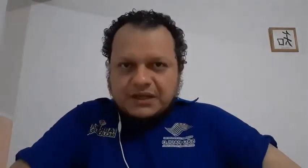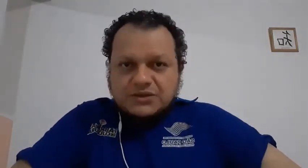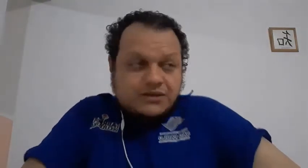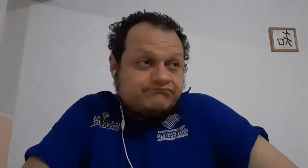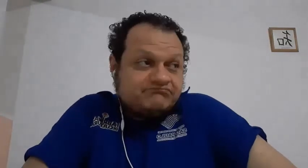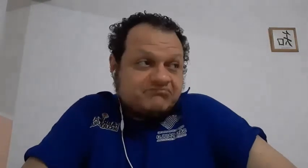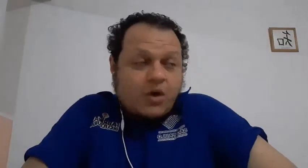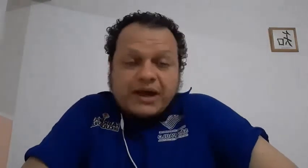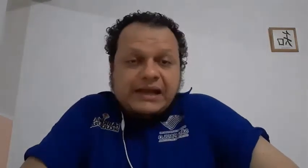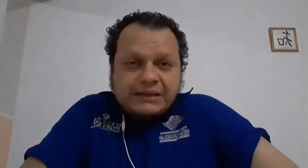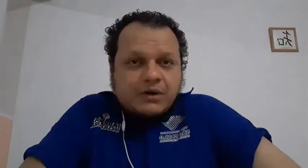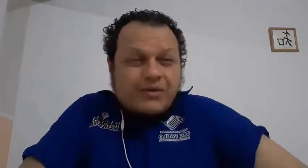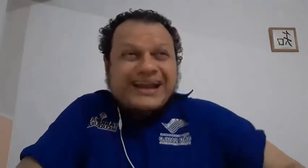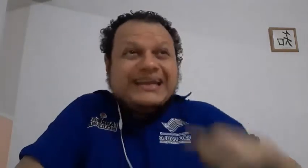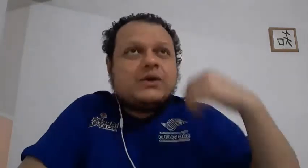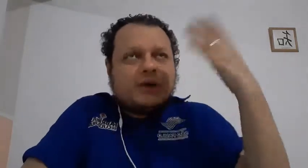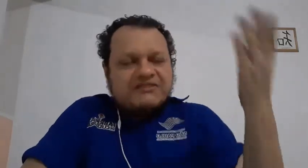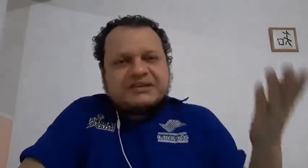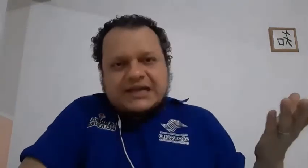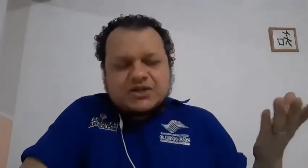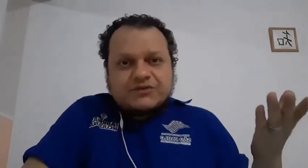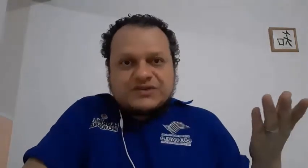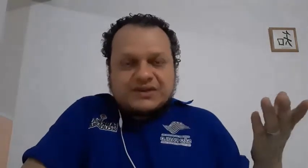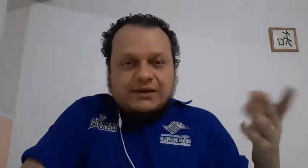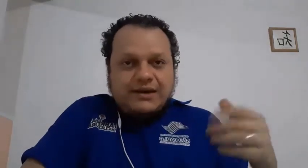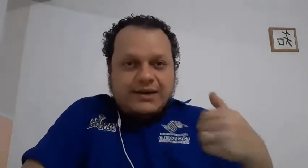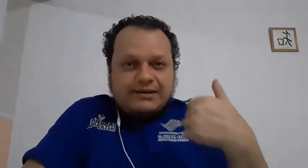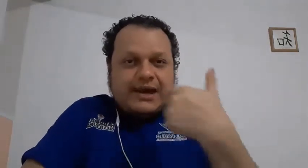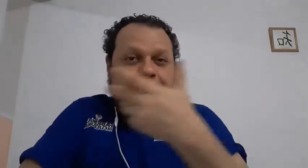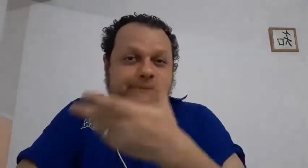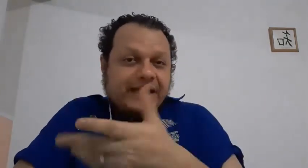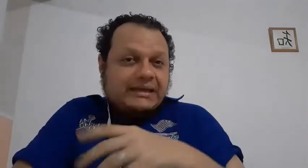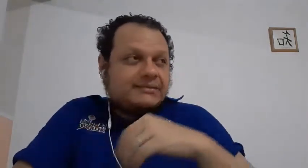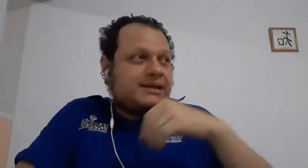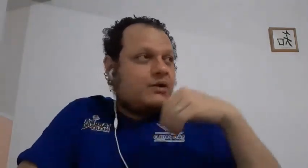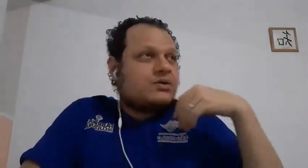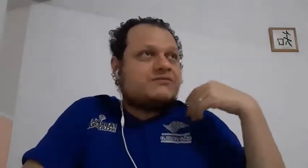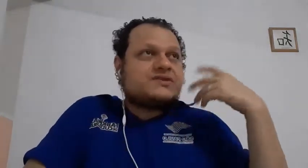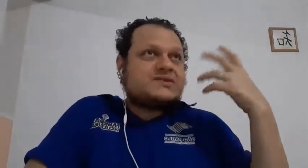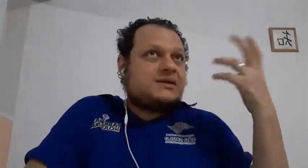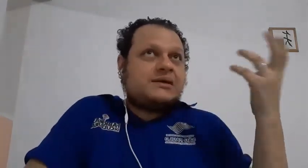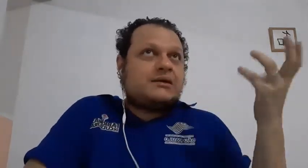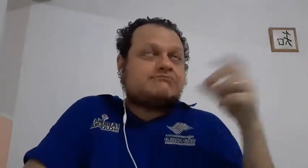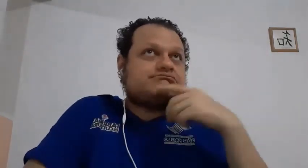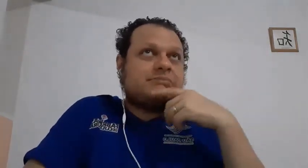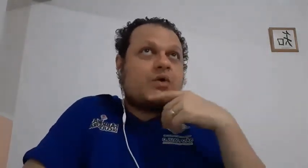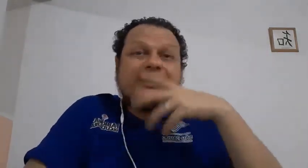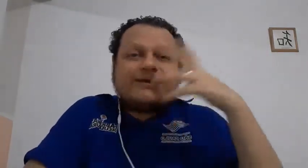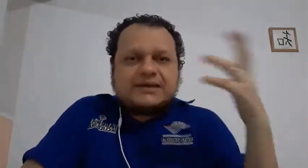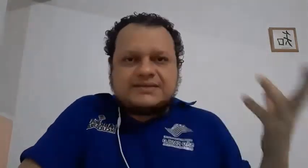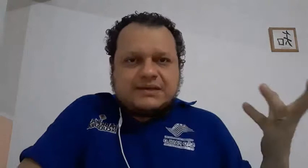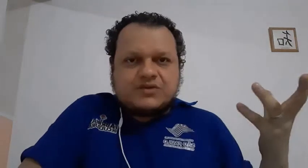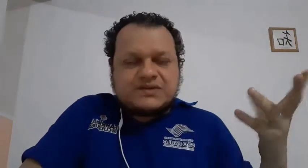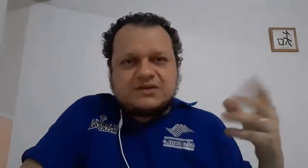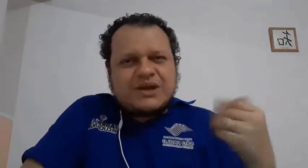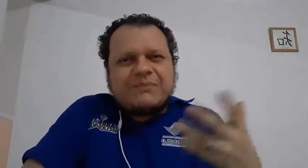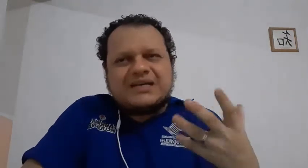necessariamente. Qualquer língua, na verdade, que você, né, aprenda ou que você conheça, você jamais vai